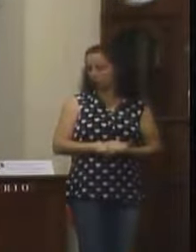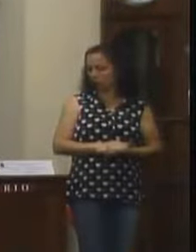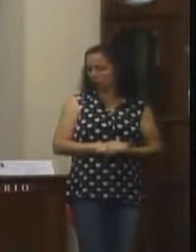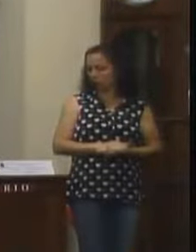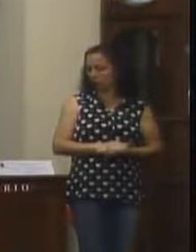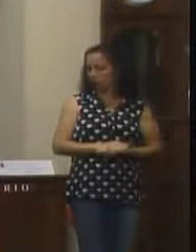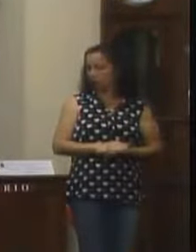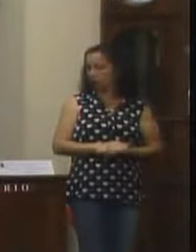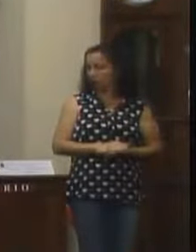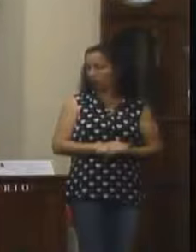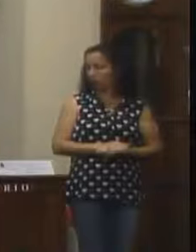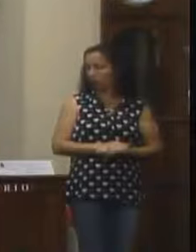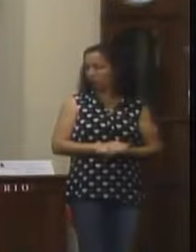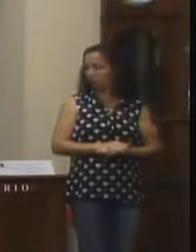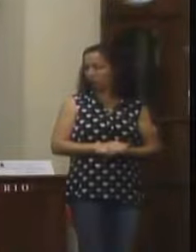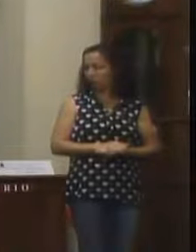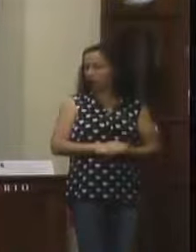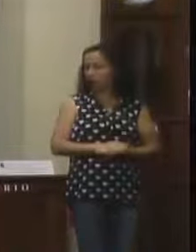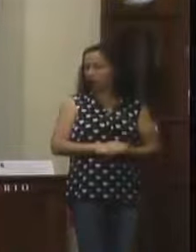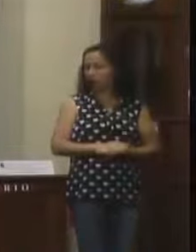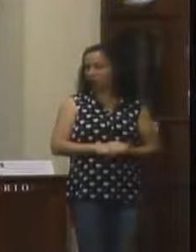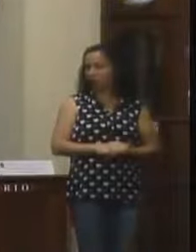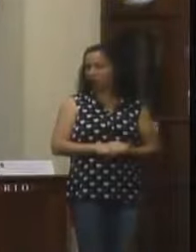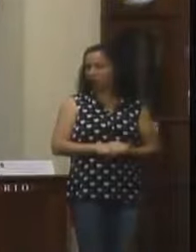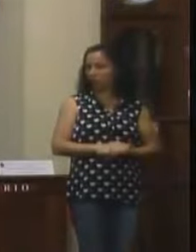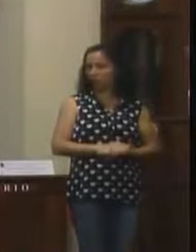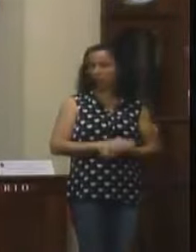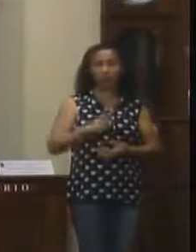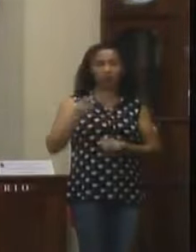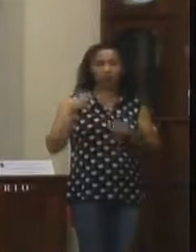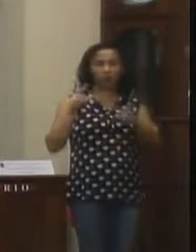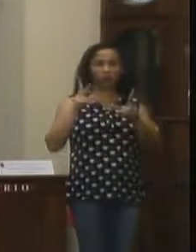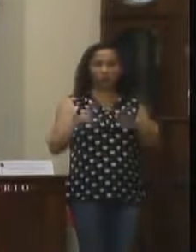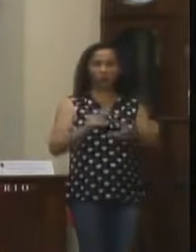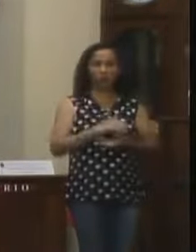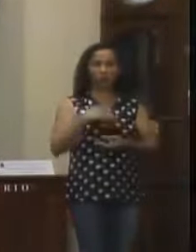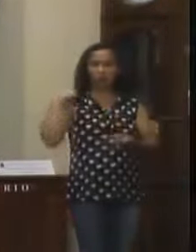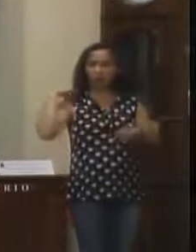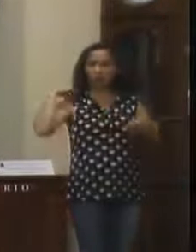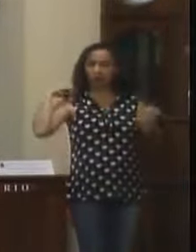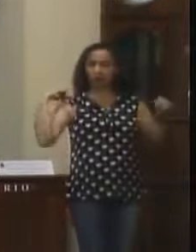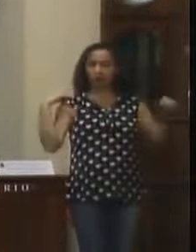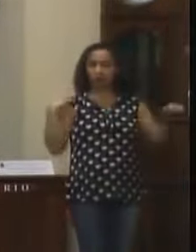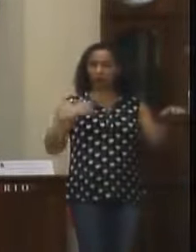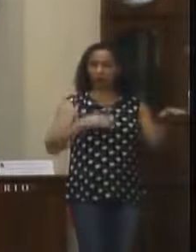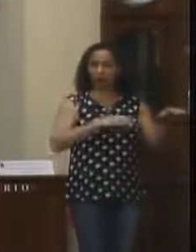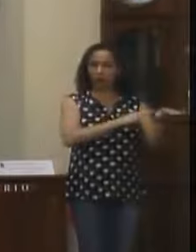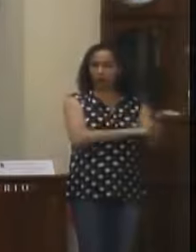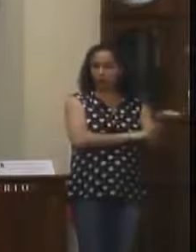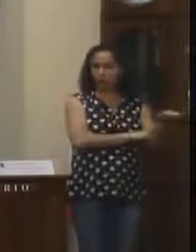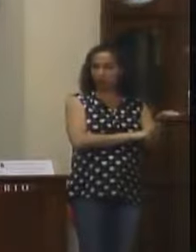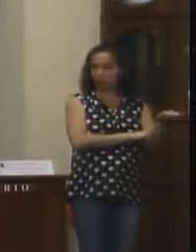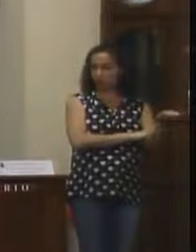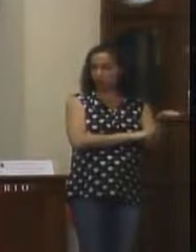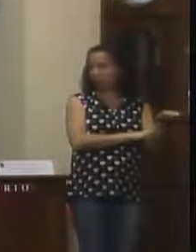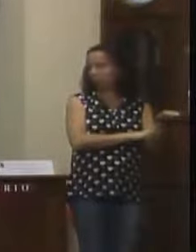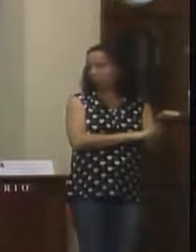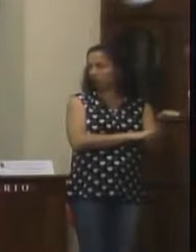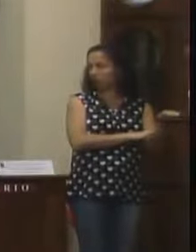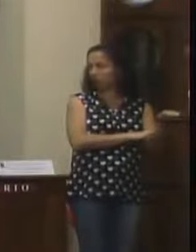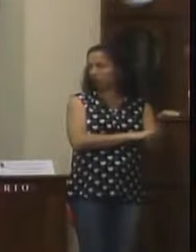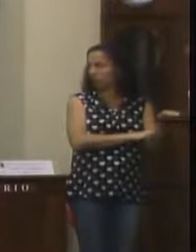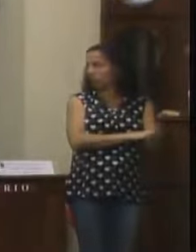Porque tudo é a mesma, pelo que eu estou vendo aqui, são todos a mesma coisa aqui. Então, não vamos... Não é o mesmo bairro, na mesma rua? Então não vamos perder esse